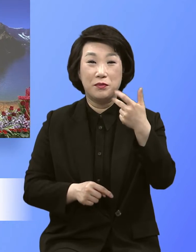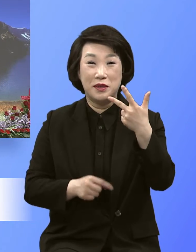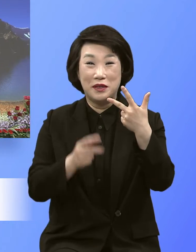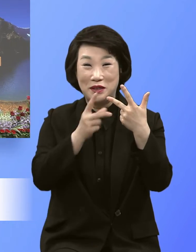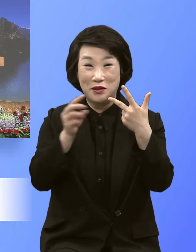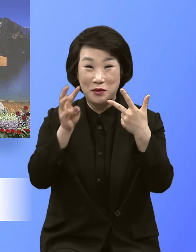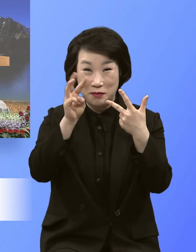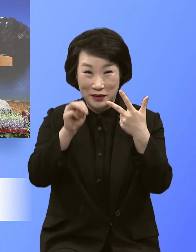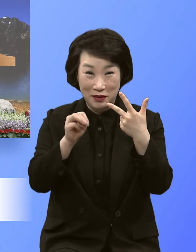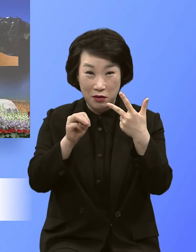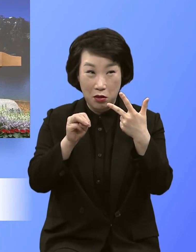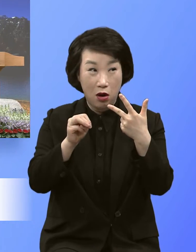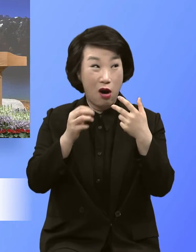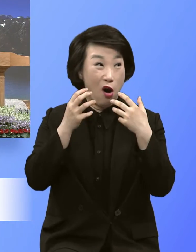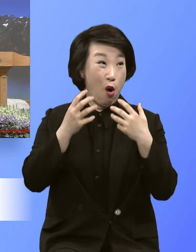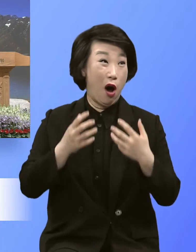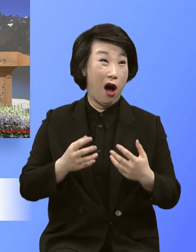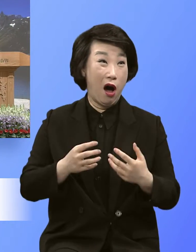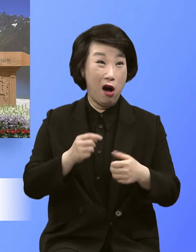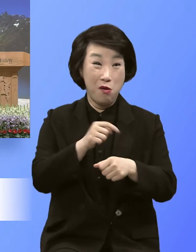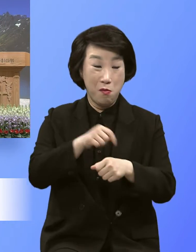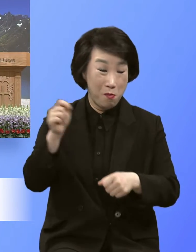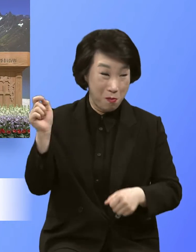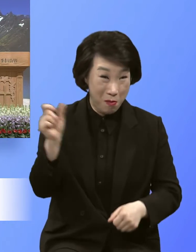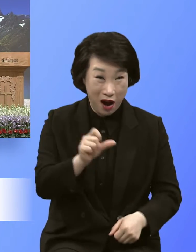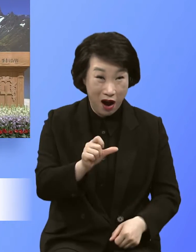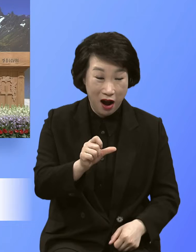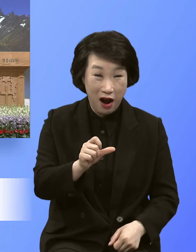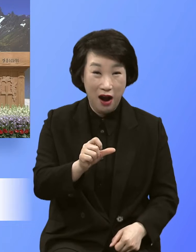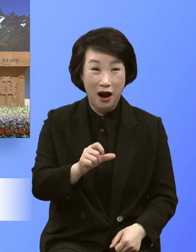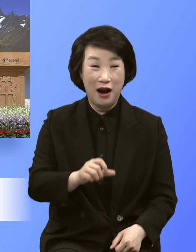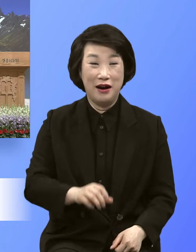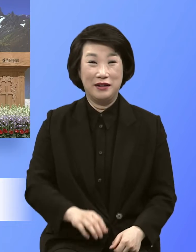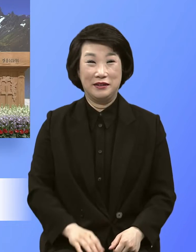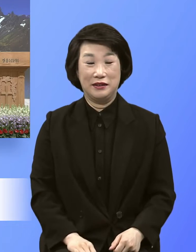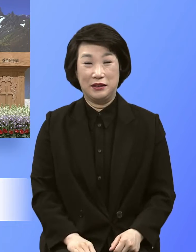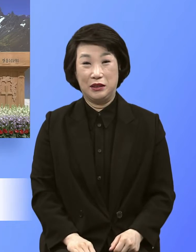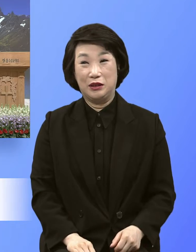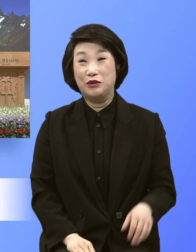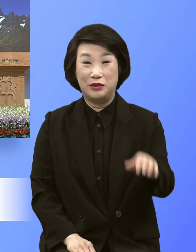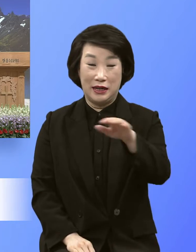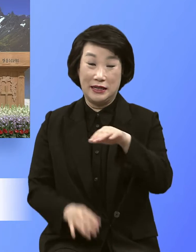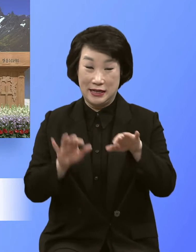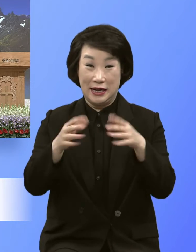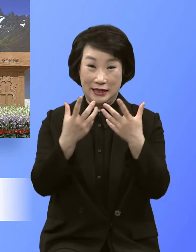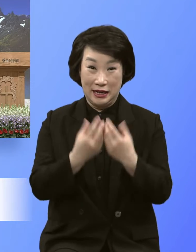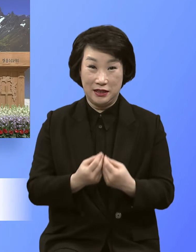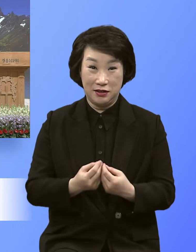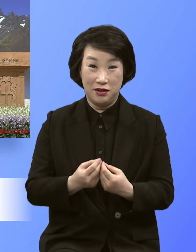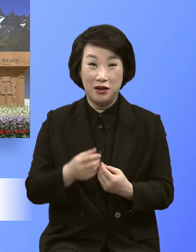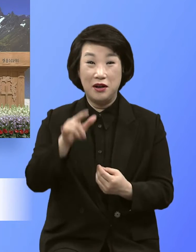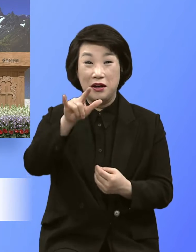1667km 엄청난 속도를 달려갑니다. 우리가 비행기를 타면